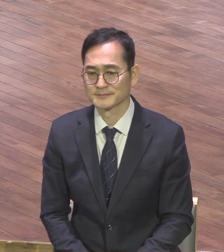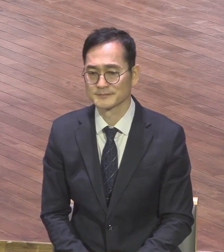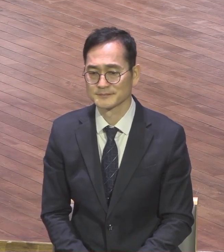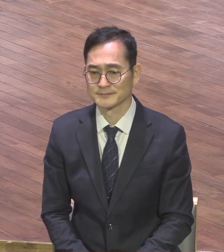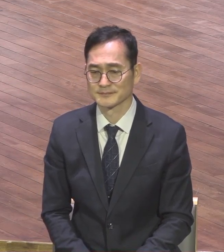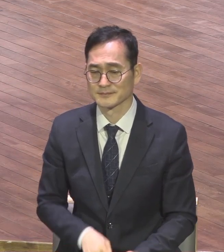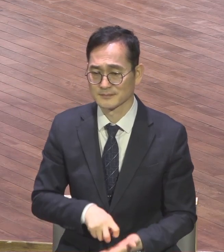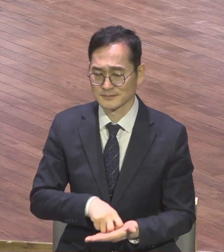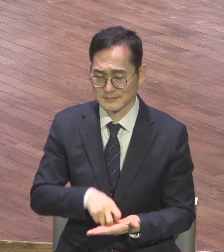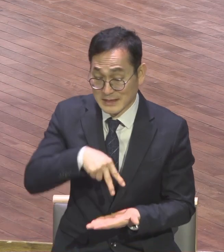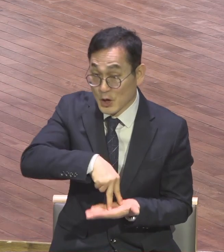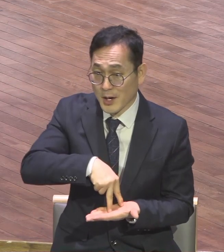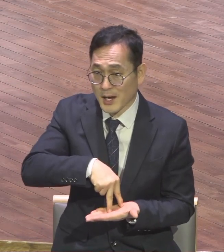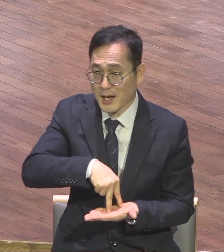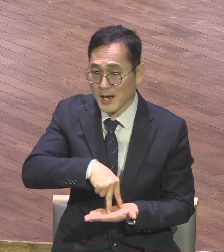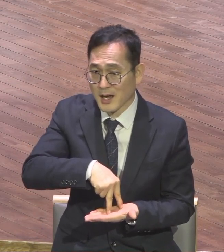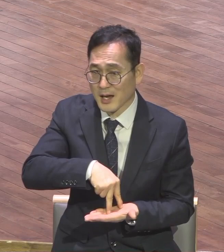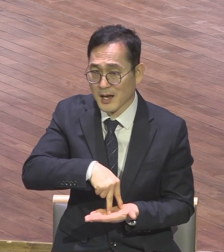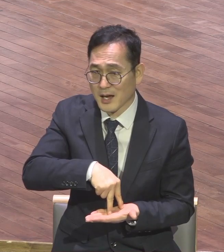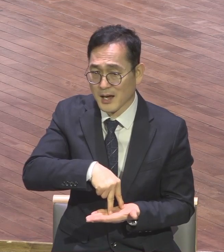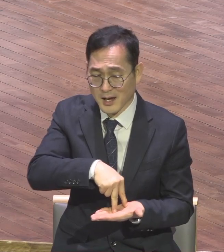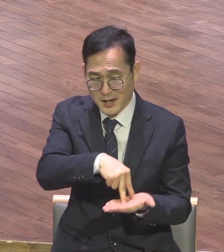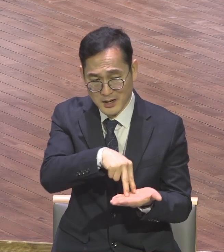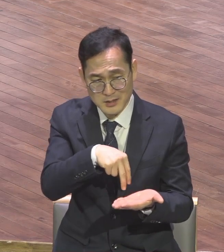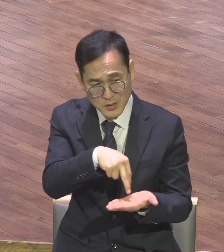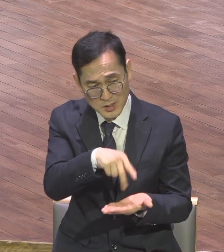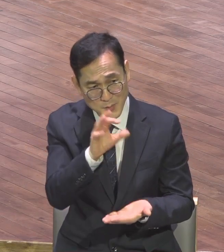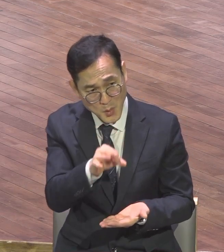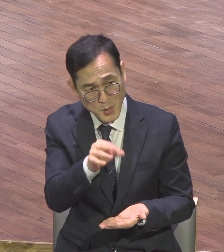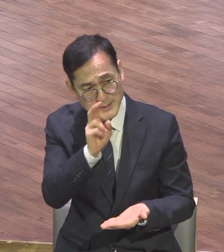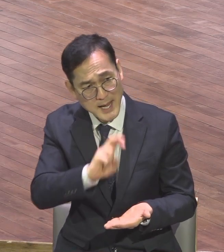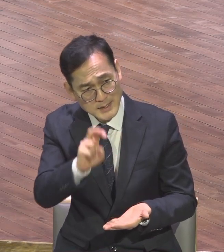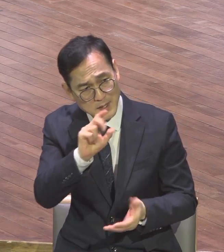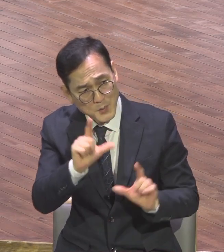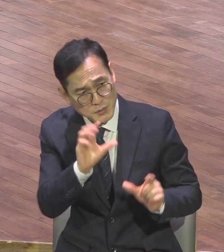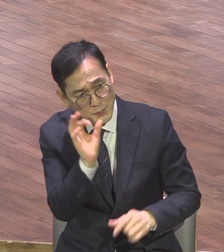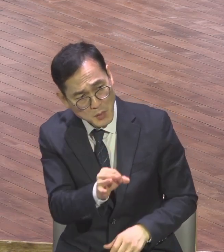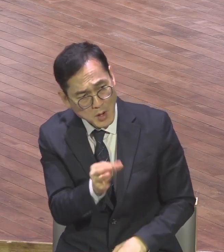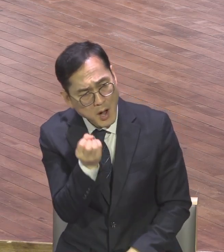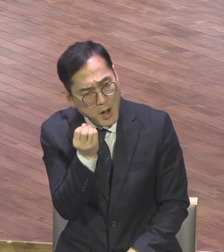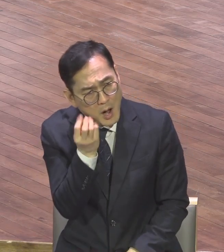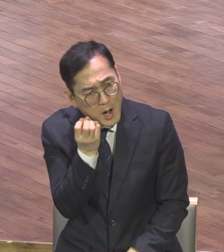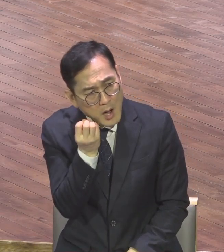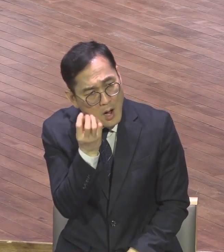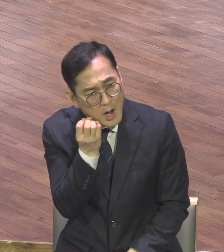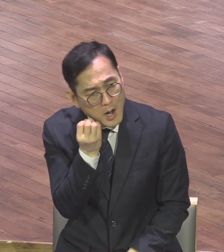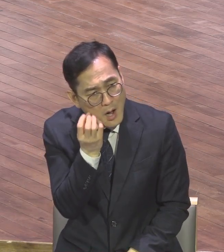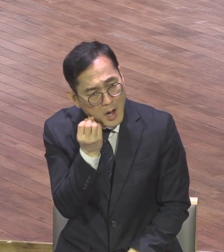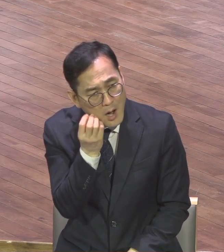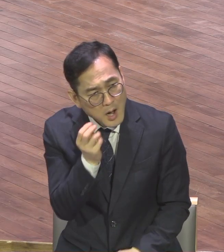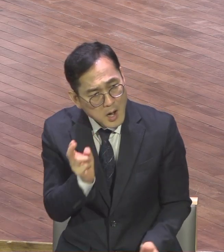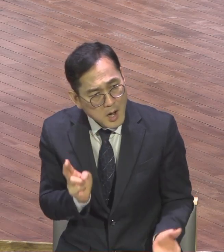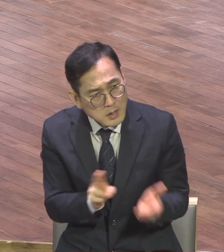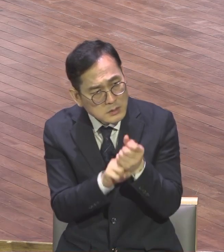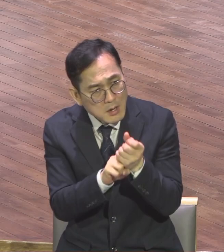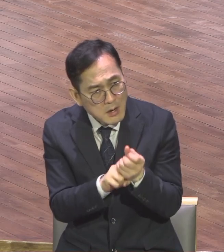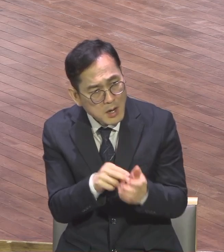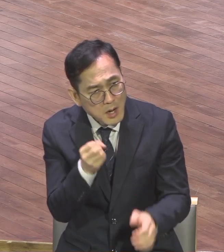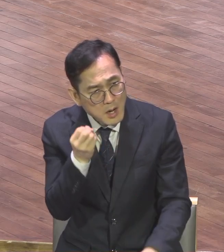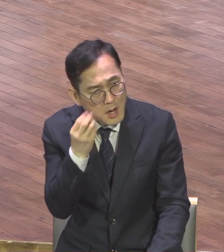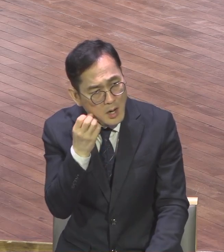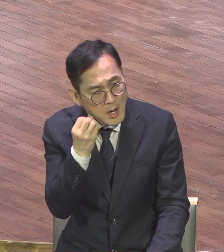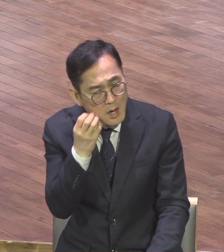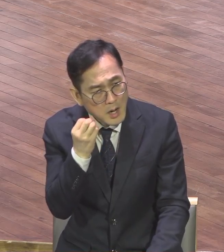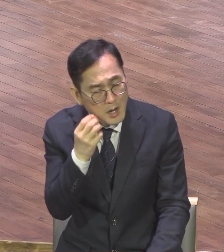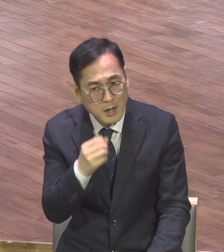안진뱅이가 일어나서 주님을 찬양하는 것을 본 많은 사람들이 심히 기이하고 놀랬다. 한 사람의